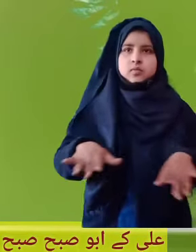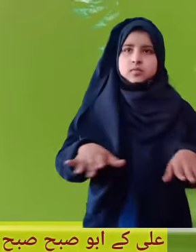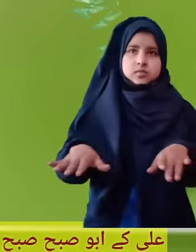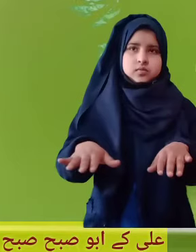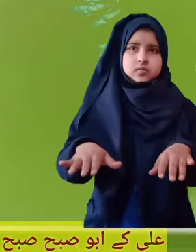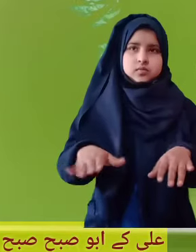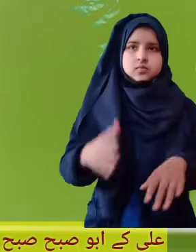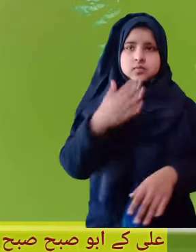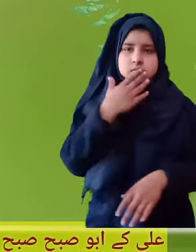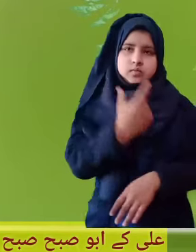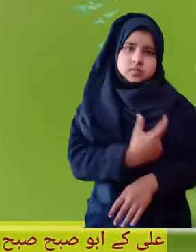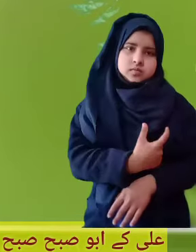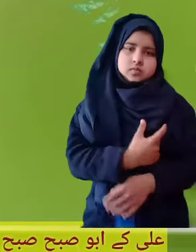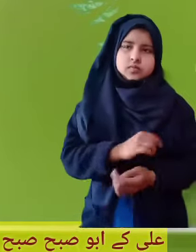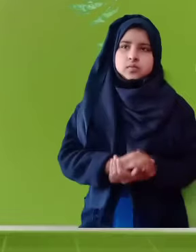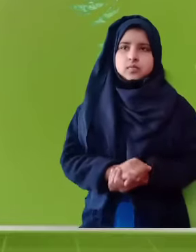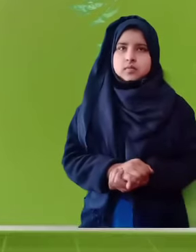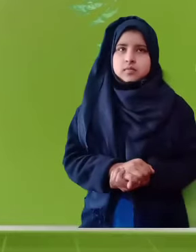सैराब करते हैं।